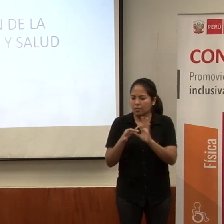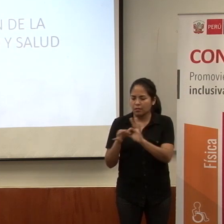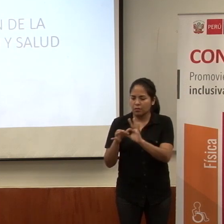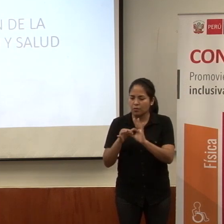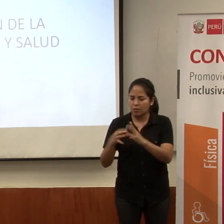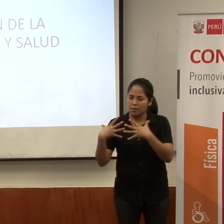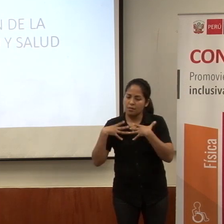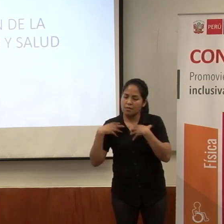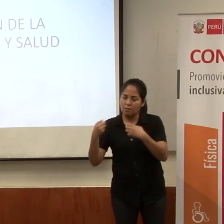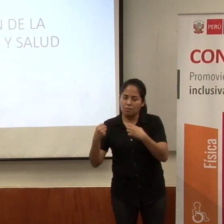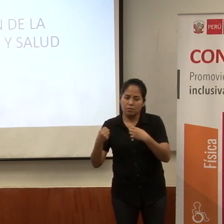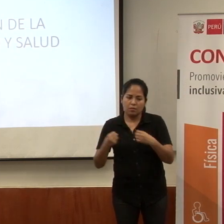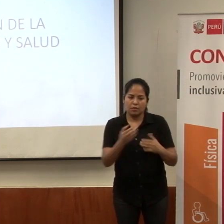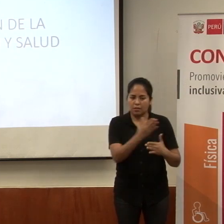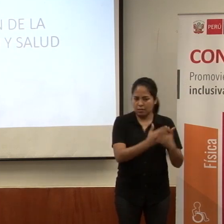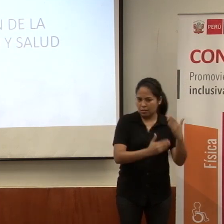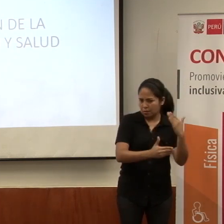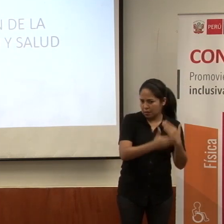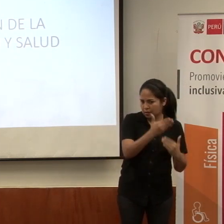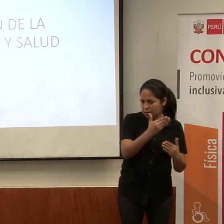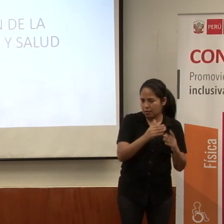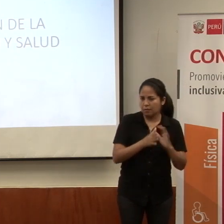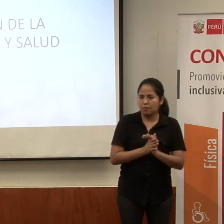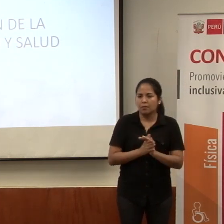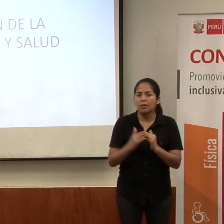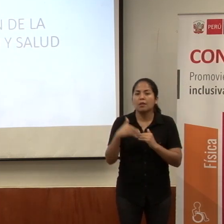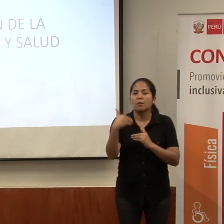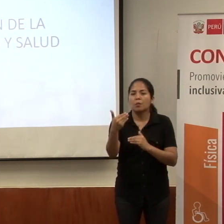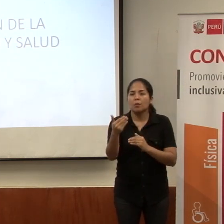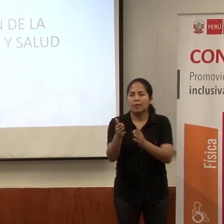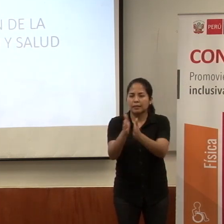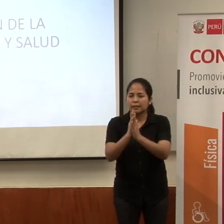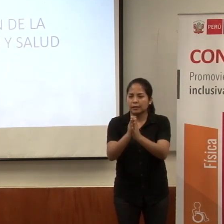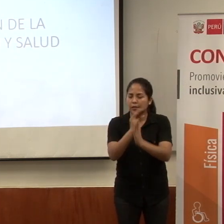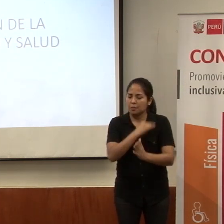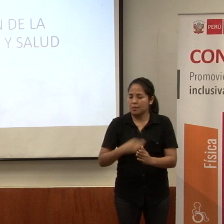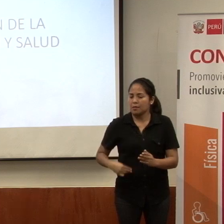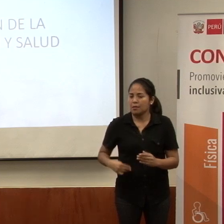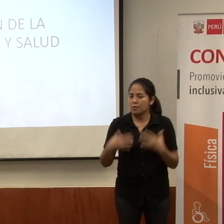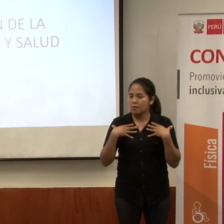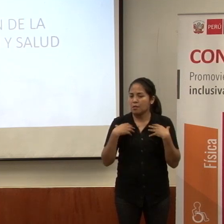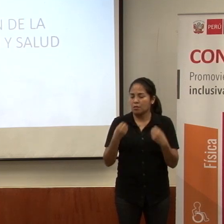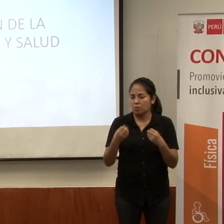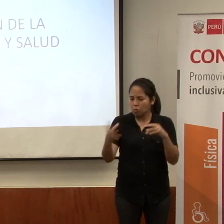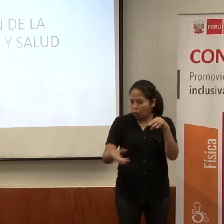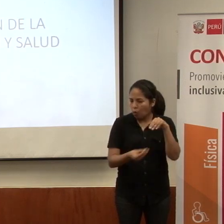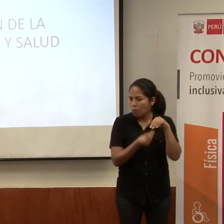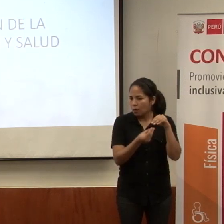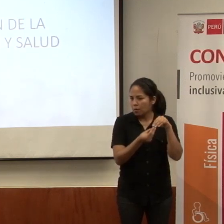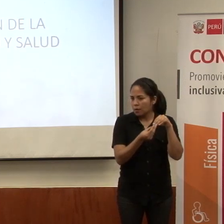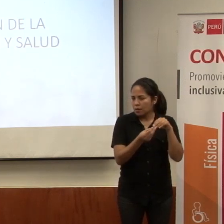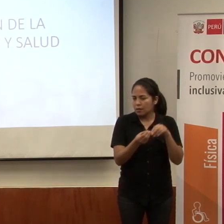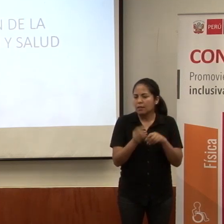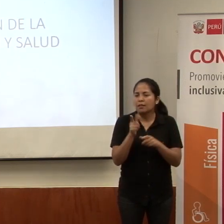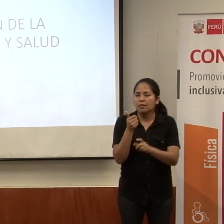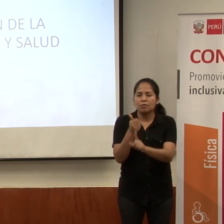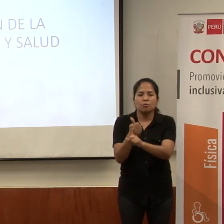discapacidad, y después voy a pedir a los amigos del Ministerio de Salud que complementen lo que viene haciendo el Ministerio de